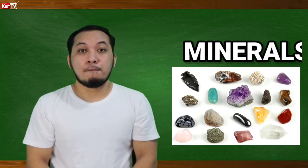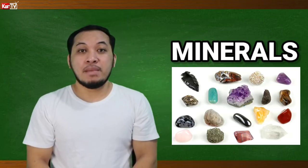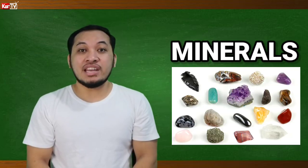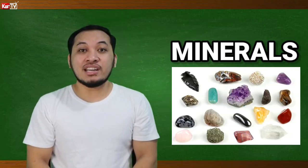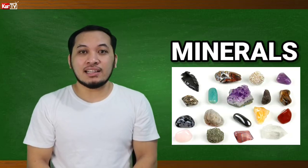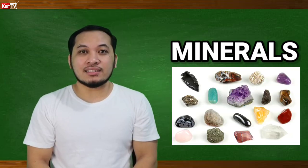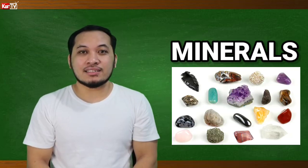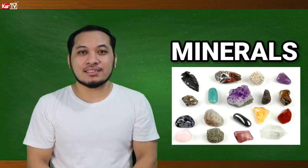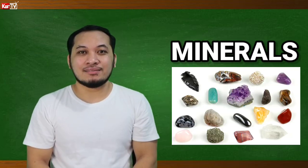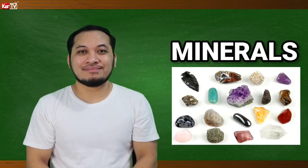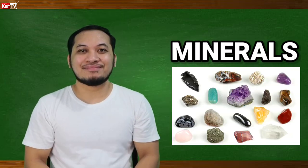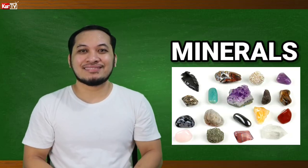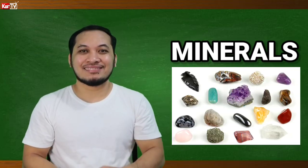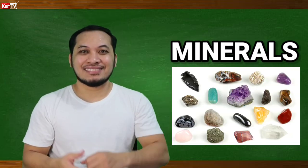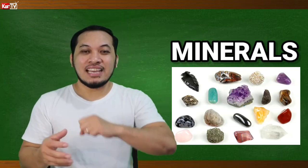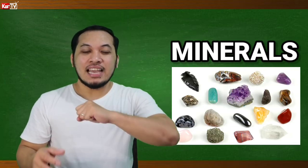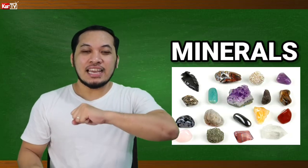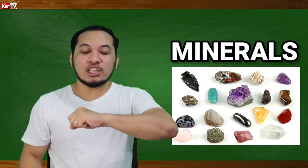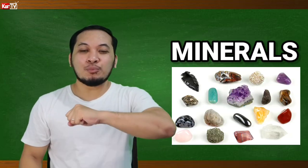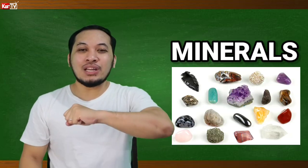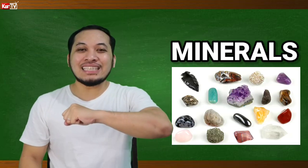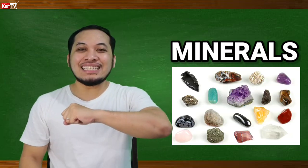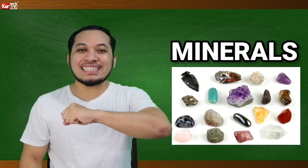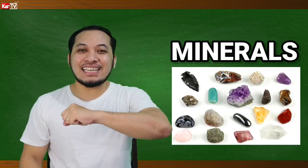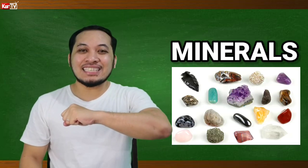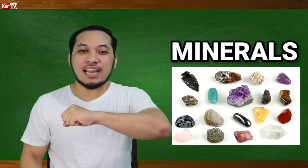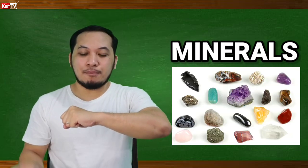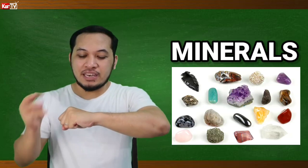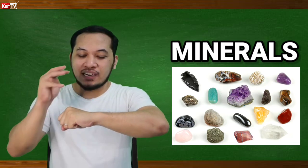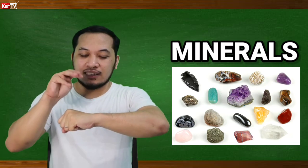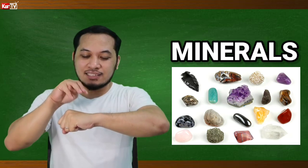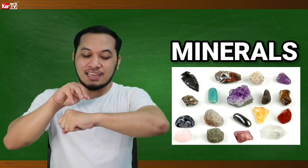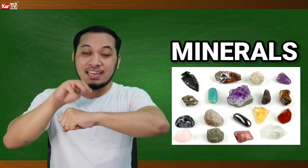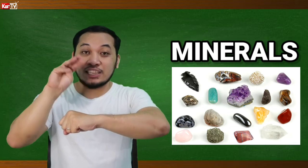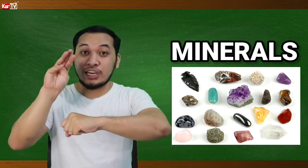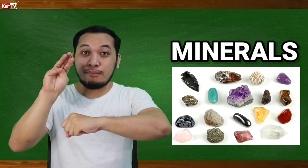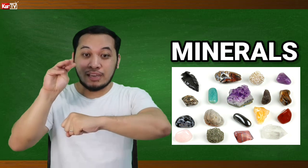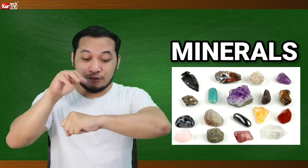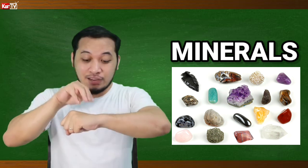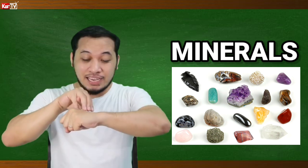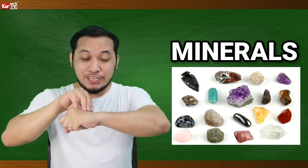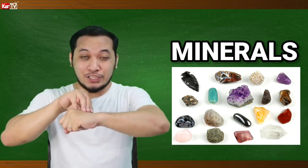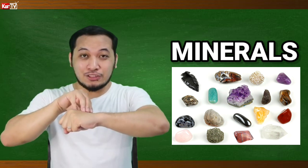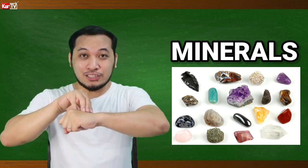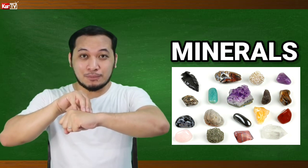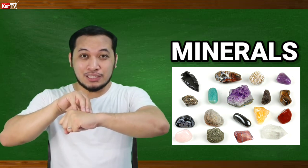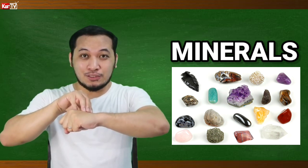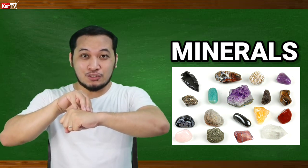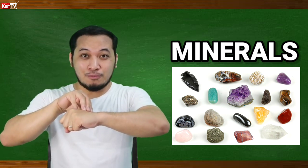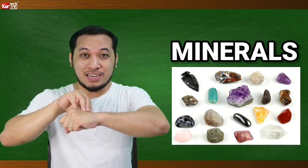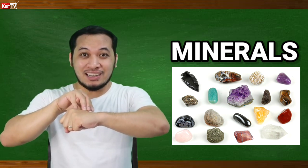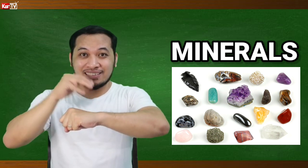minerals ganito po natin isisenyas ang minerals naka letter M kayo ilagay nyo dito tapos iganito nyo minerals